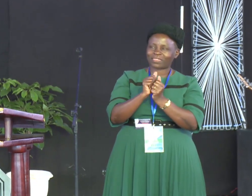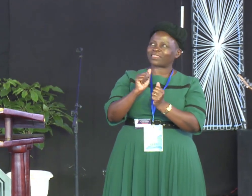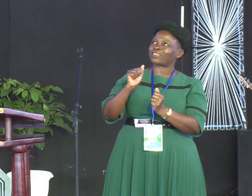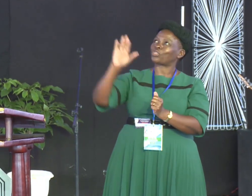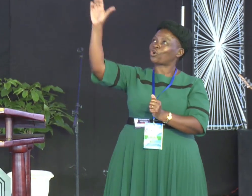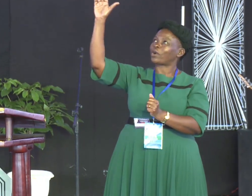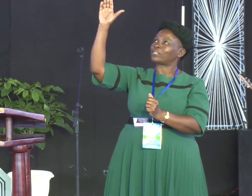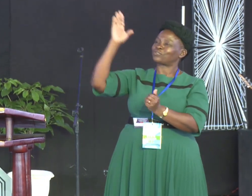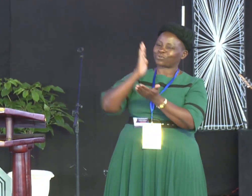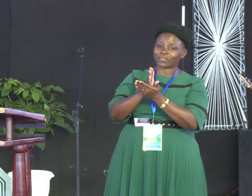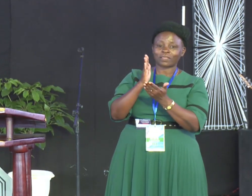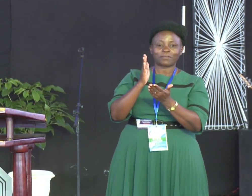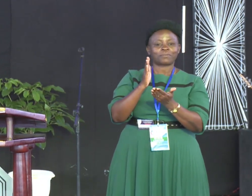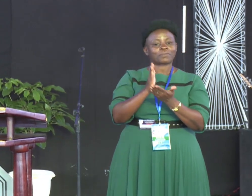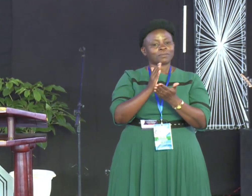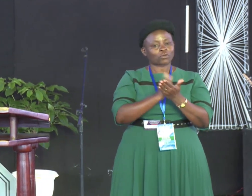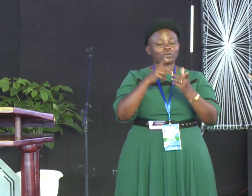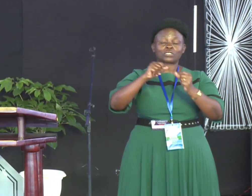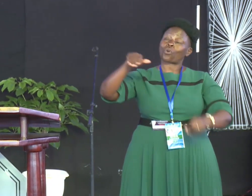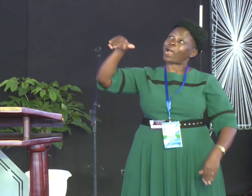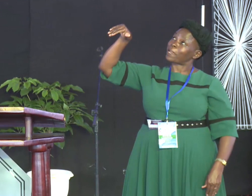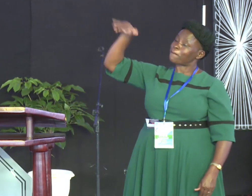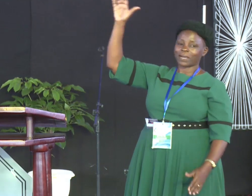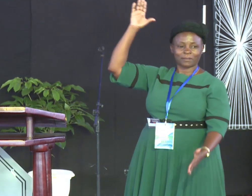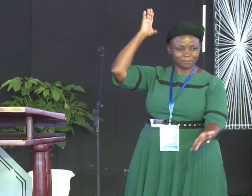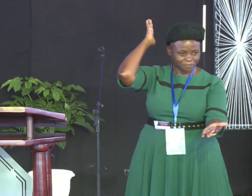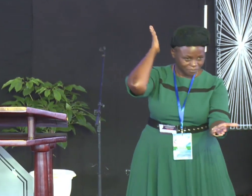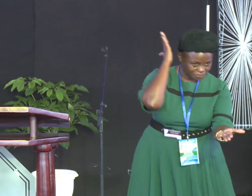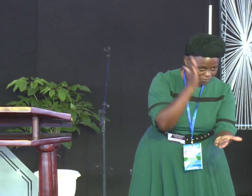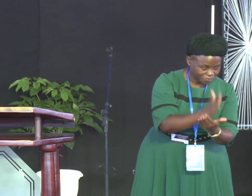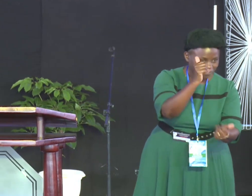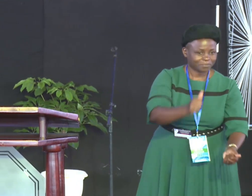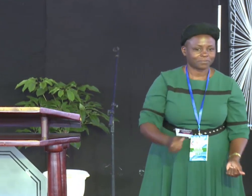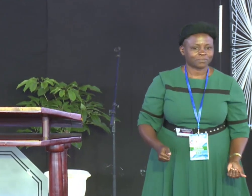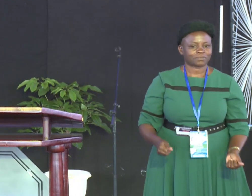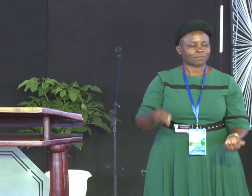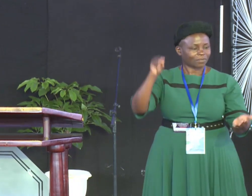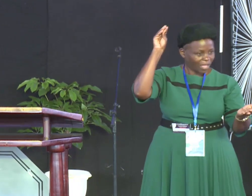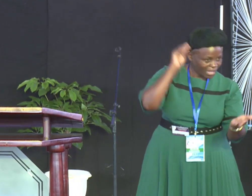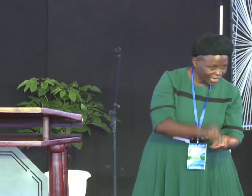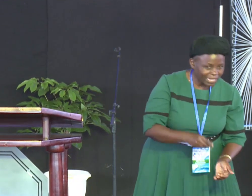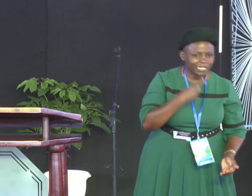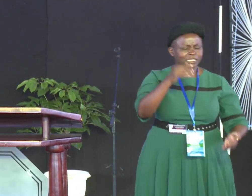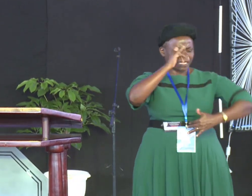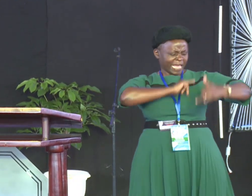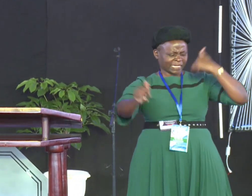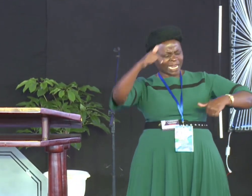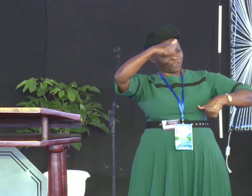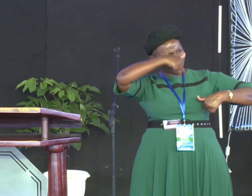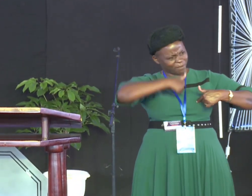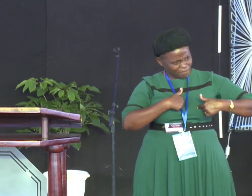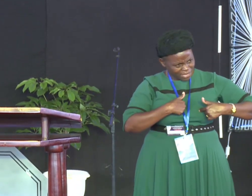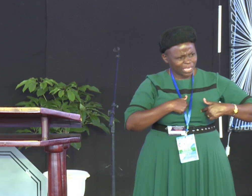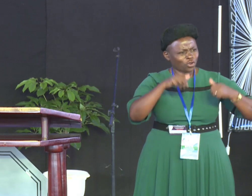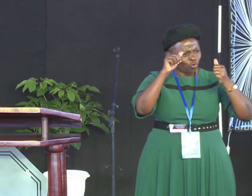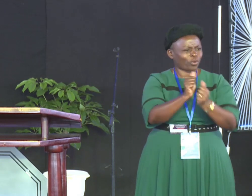mazima. Kubanga, chigambo cho, ge mazima. Njao chikwate mubanga ngocho ngera, ntukuza